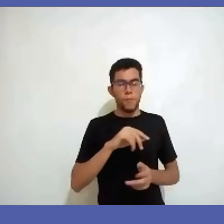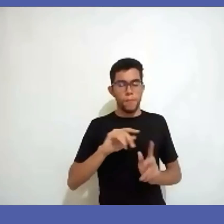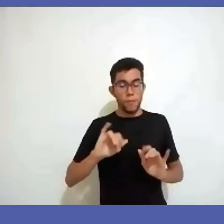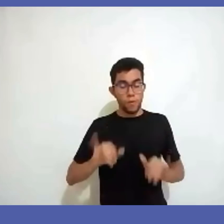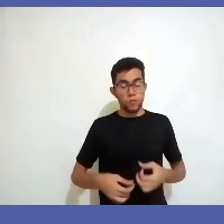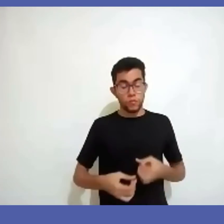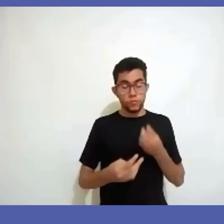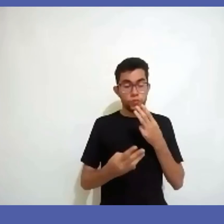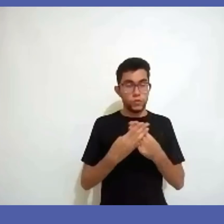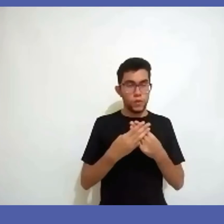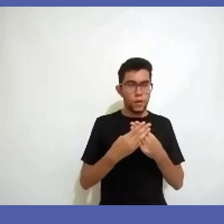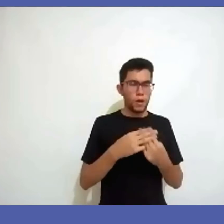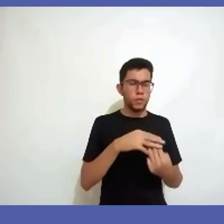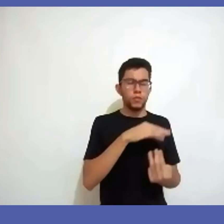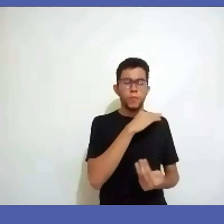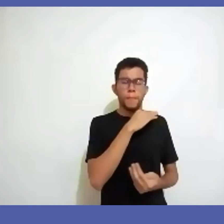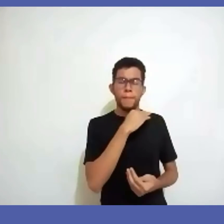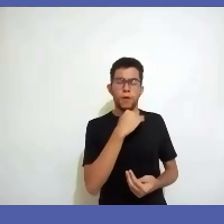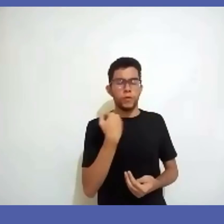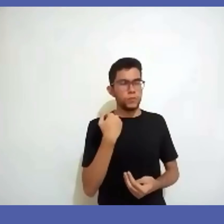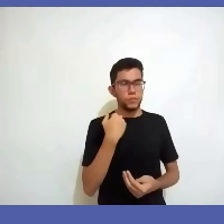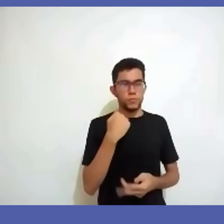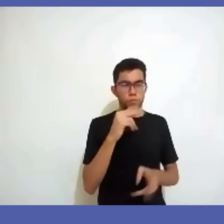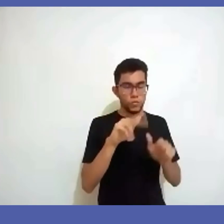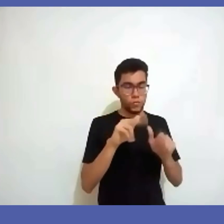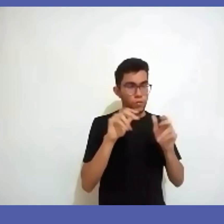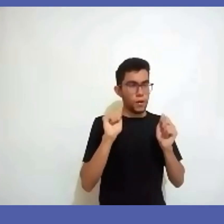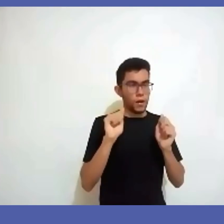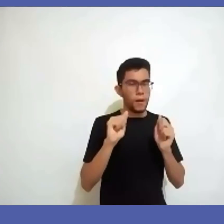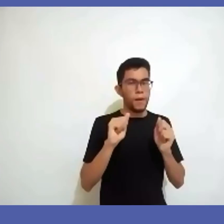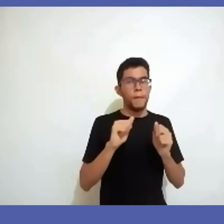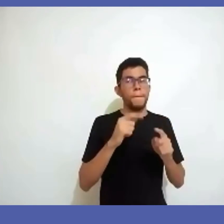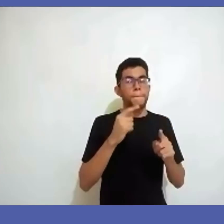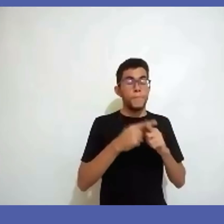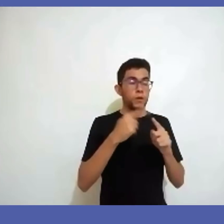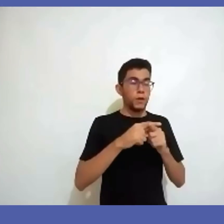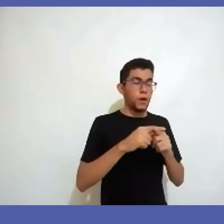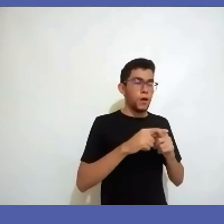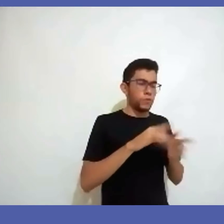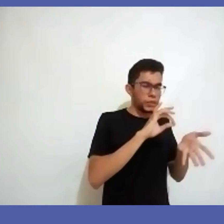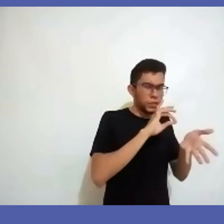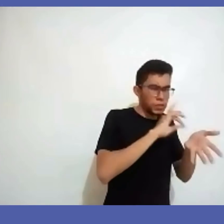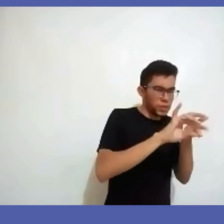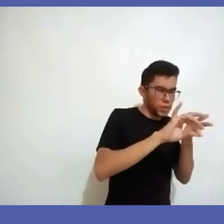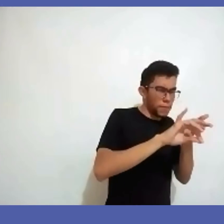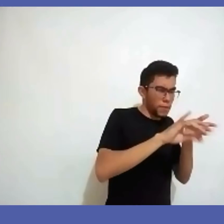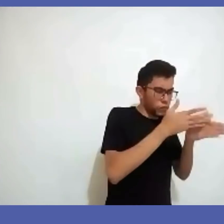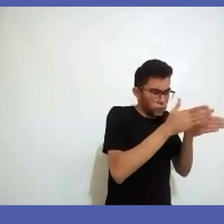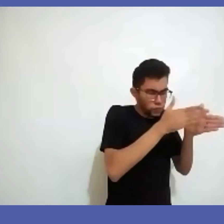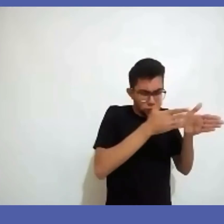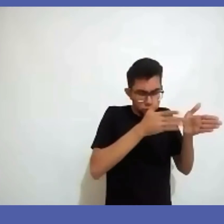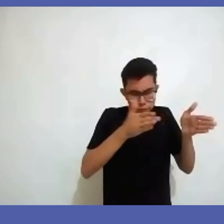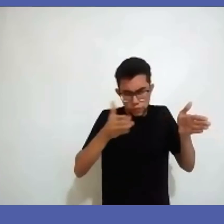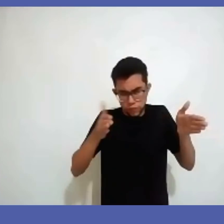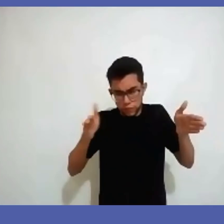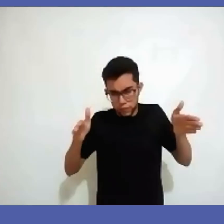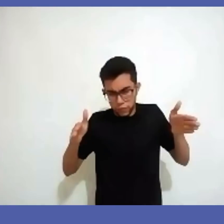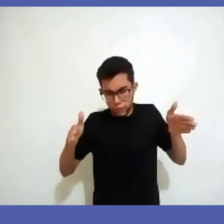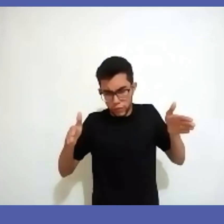na terra, por mais que seus muitos inimigos em todas as épocas tenham se empenhado